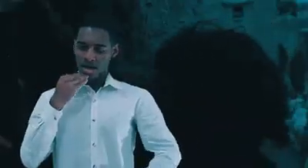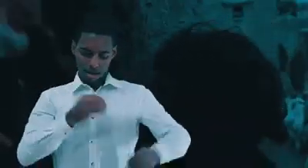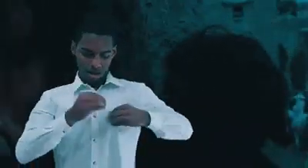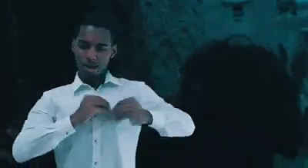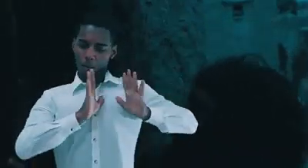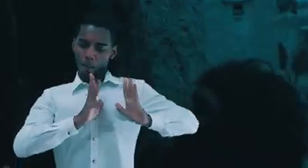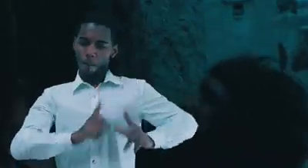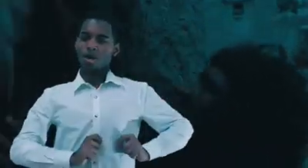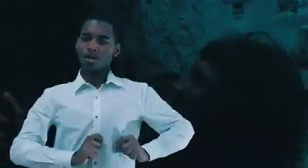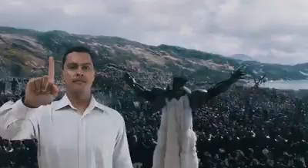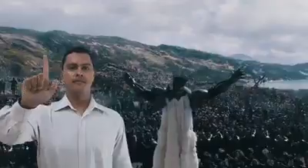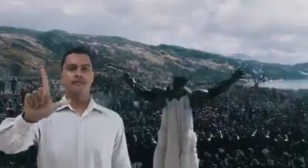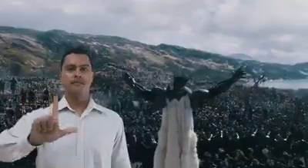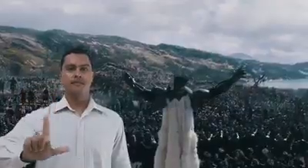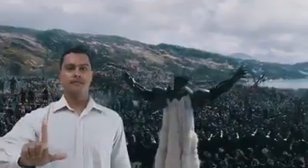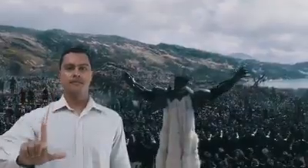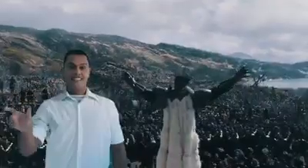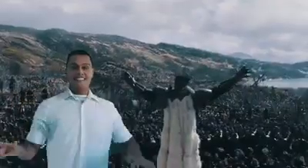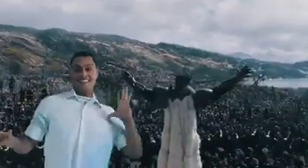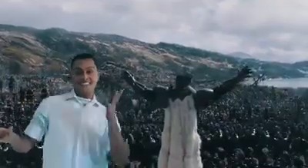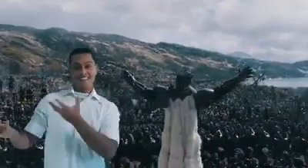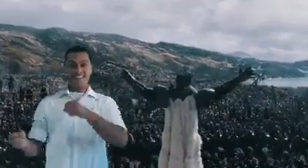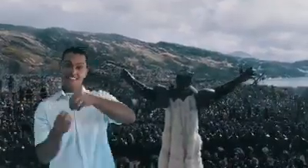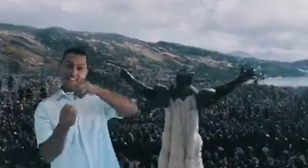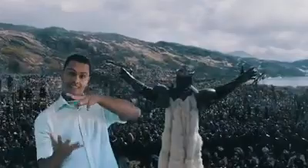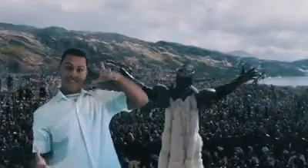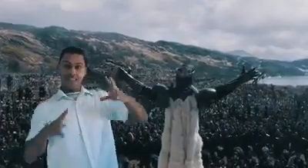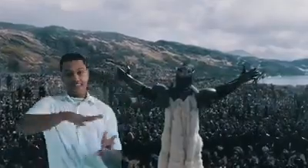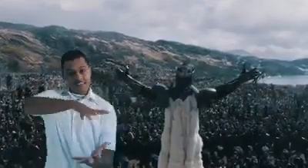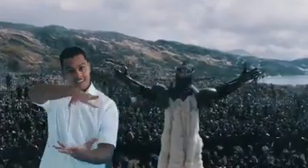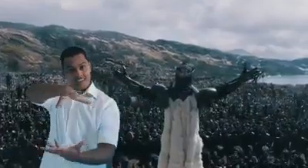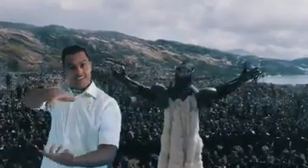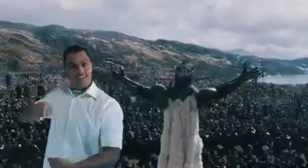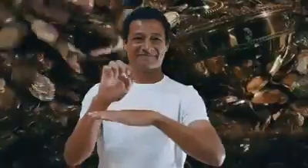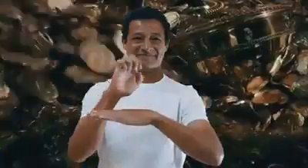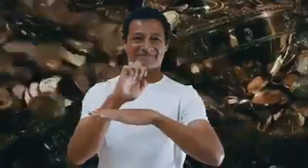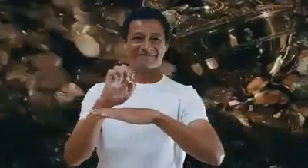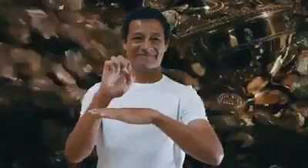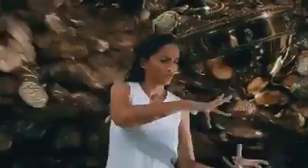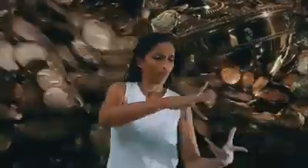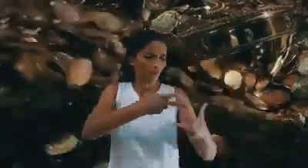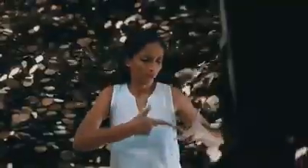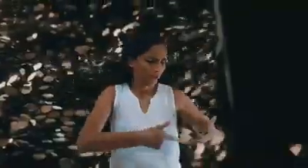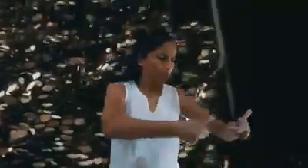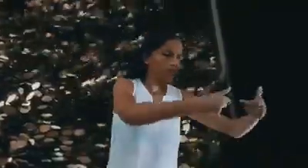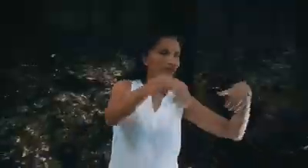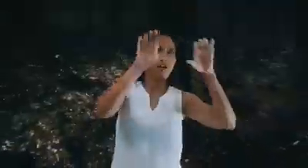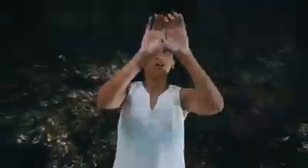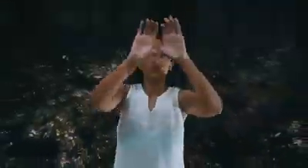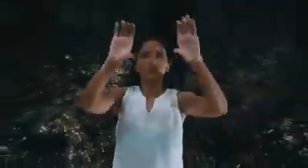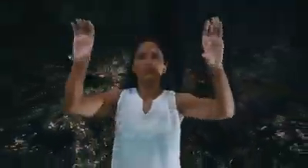limpa de todo pecado. Em Gálatas redime sua criação. Efésios é